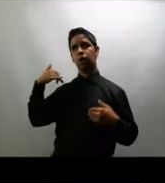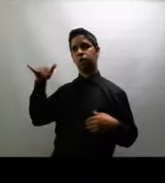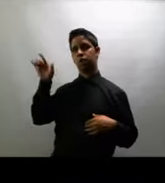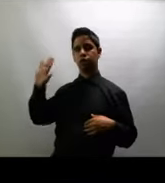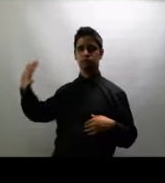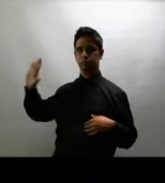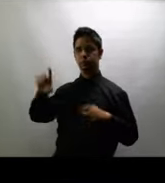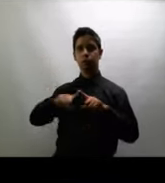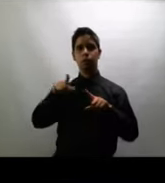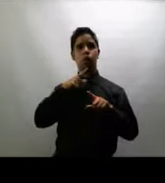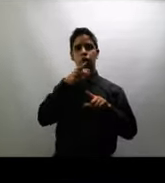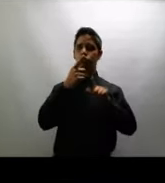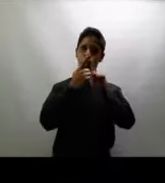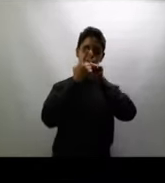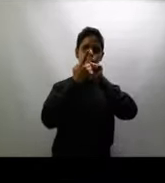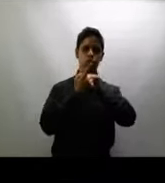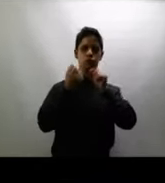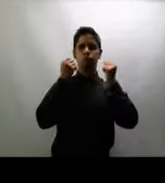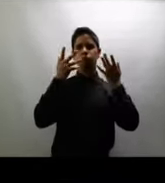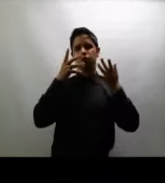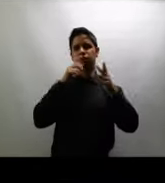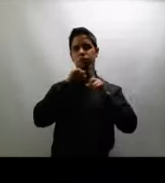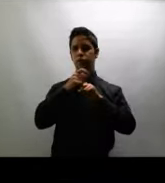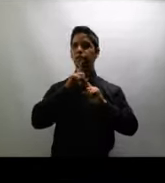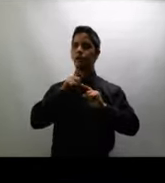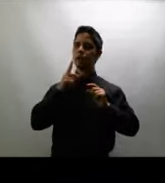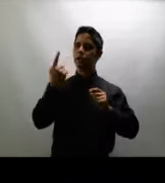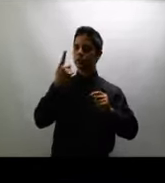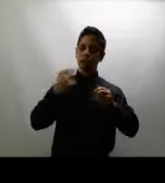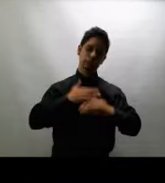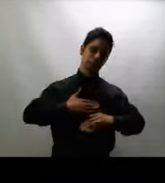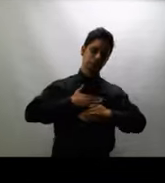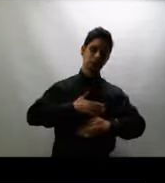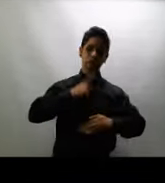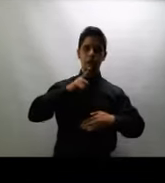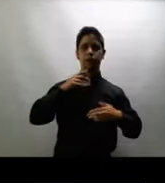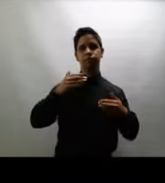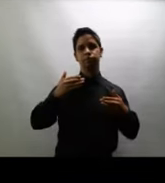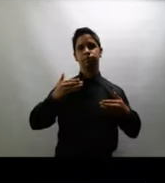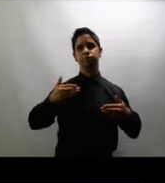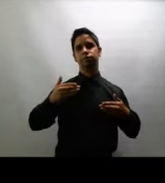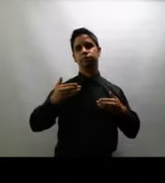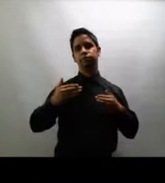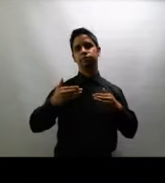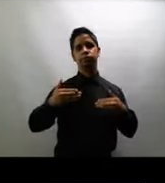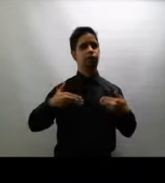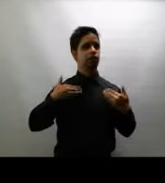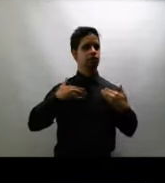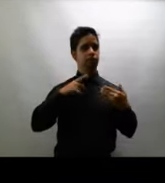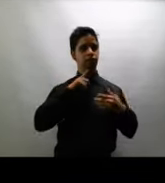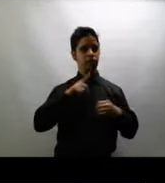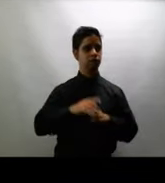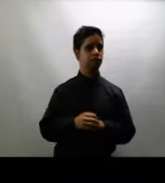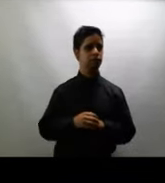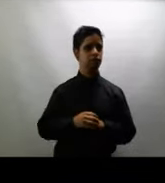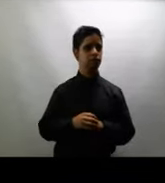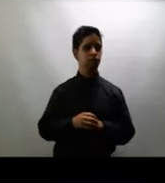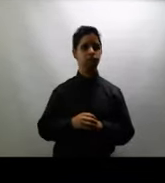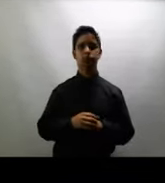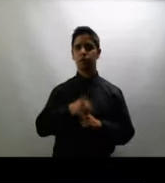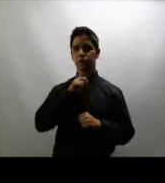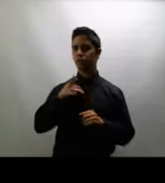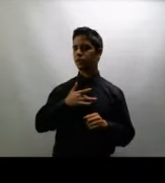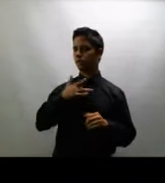pero él y yo nos hemos encontrado muchas veces. Ay, sí. Y sí, siempre lo alegría, pasamos así. Hay un clic. Sí, porque yo la que somos como primos.